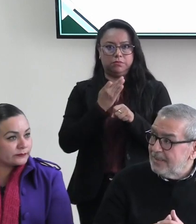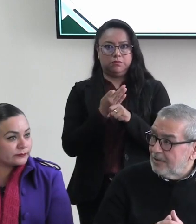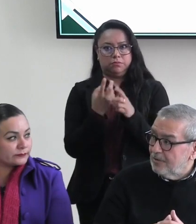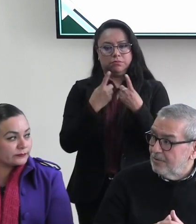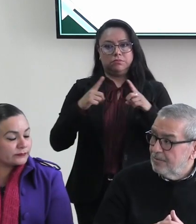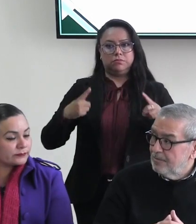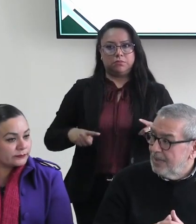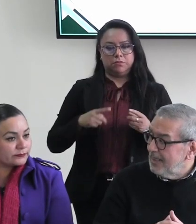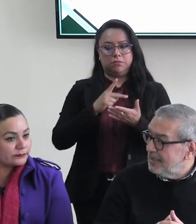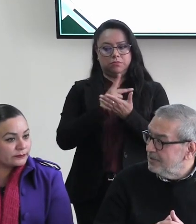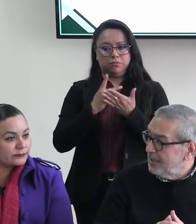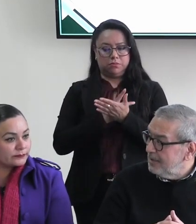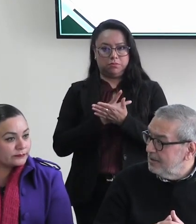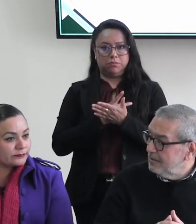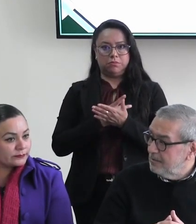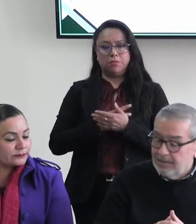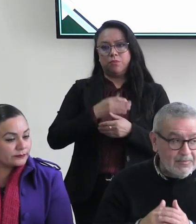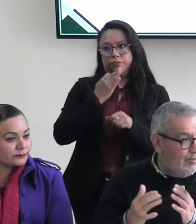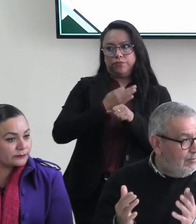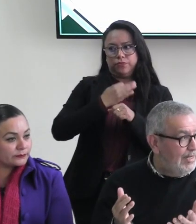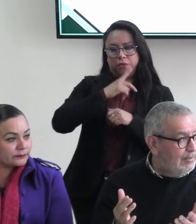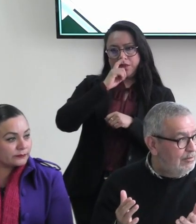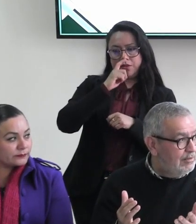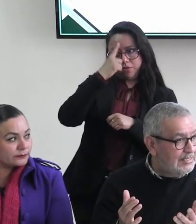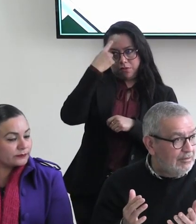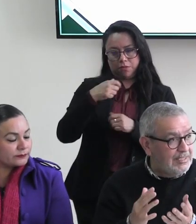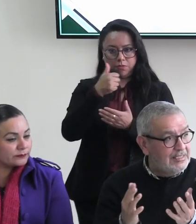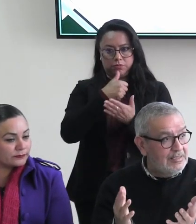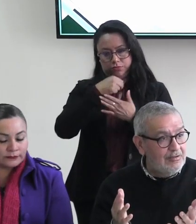plan hídrico para la ciudad, que